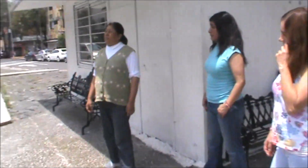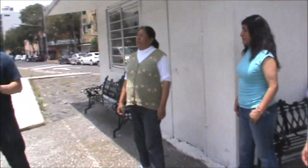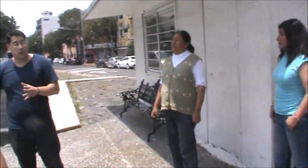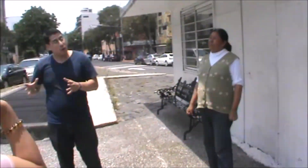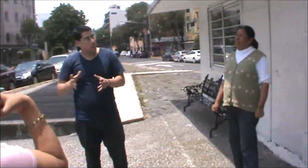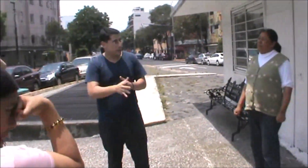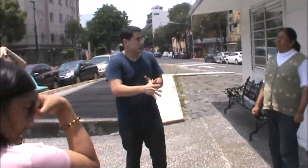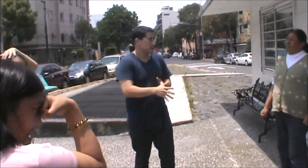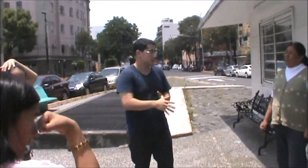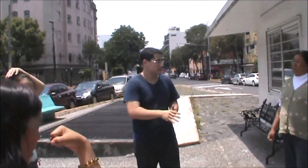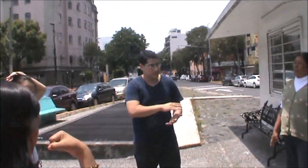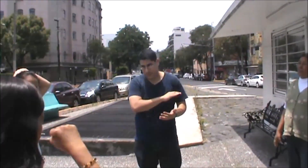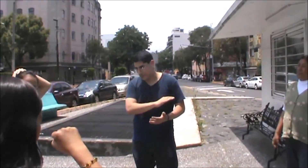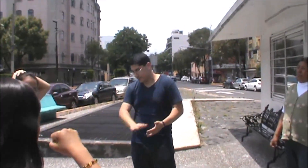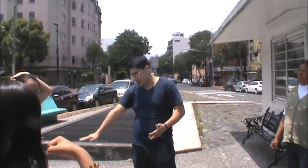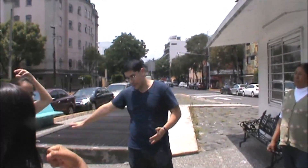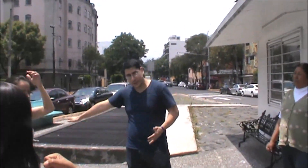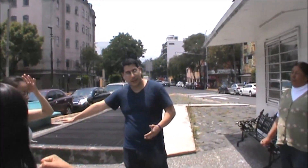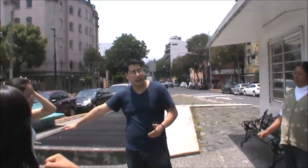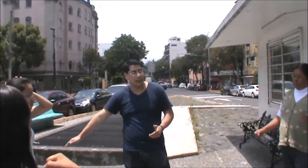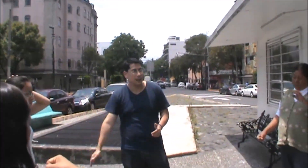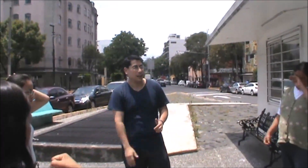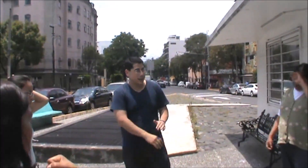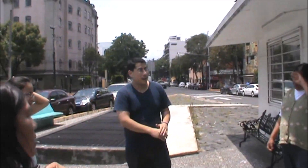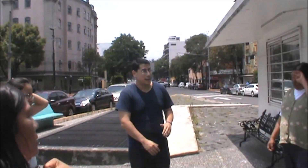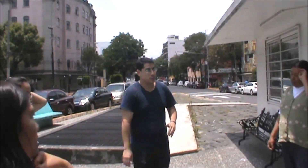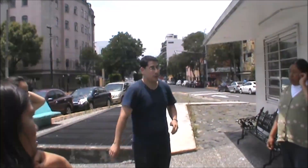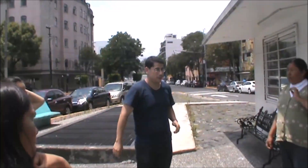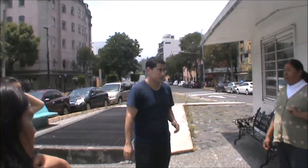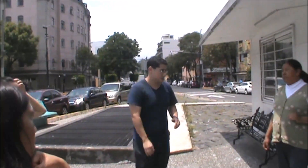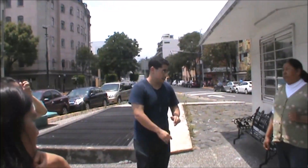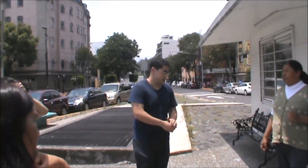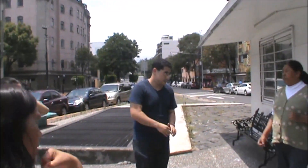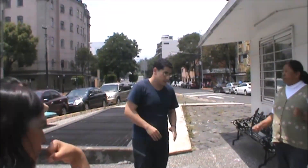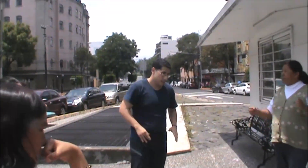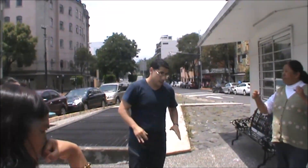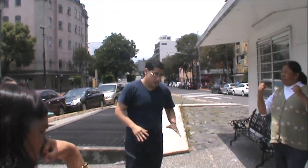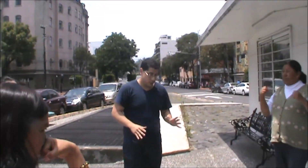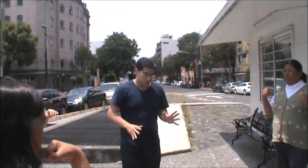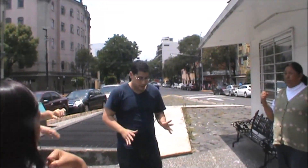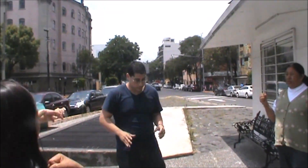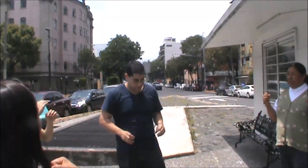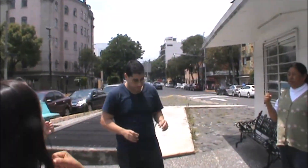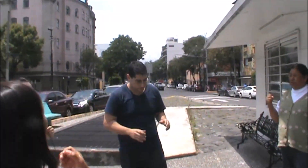un golpe, vamos al suelo, ¿sale? Entonces,